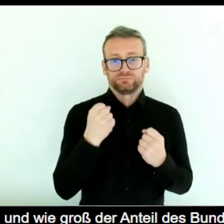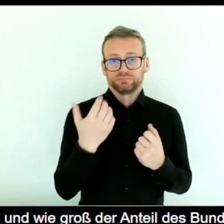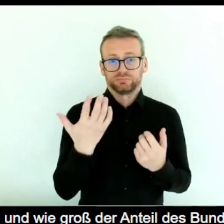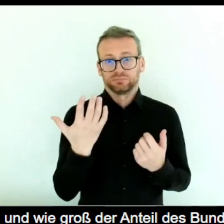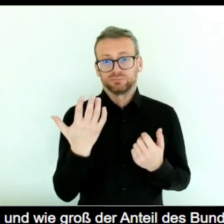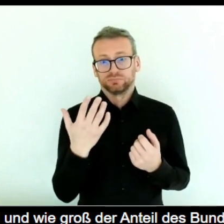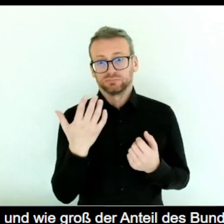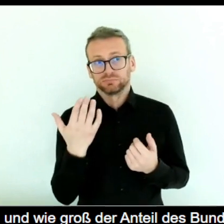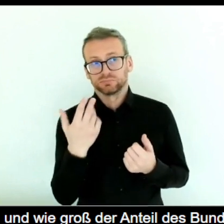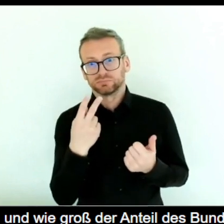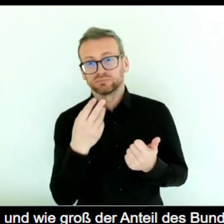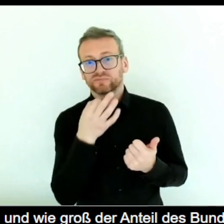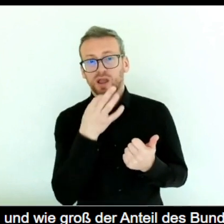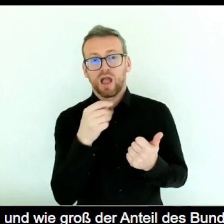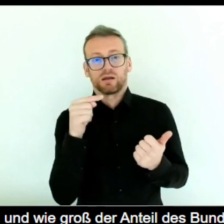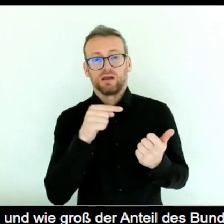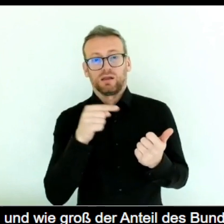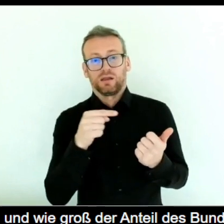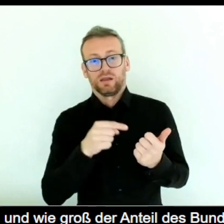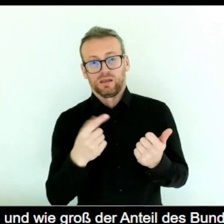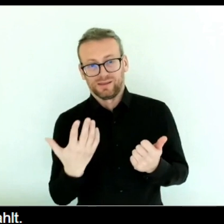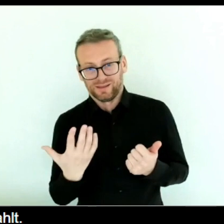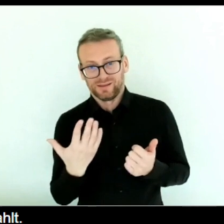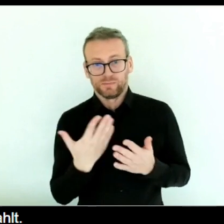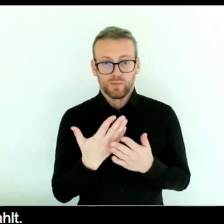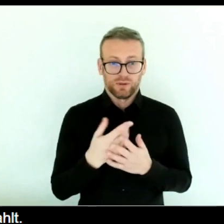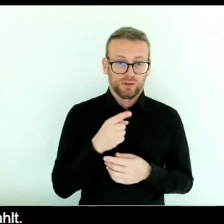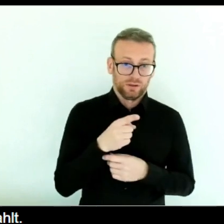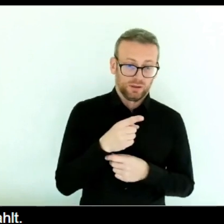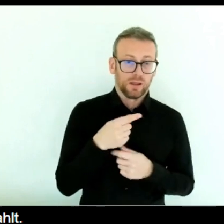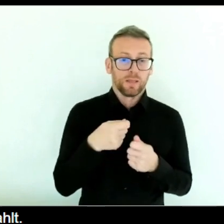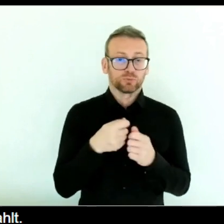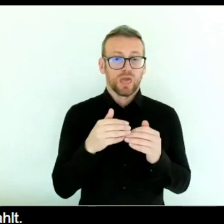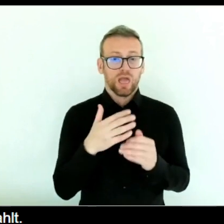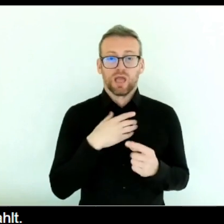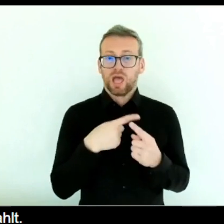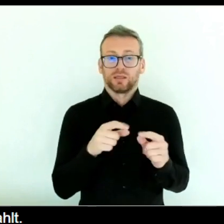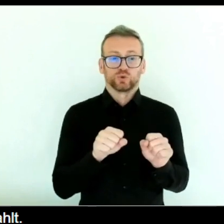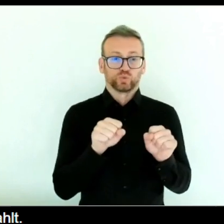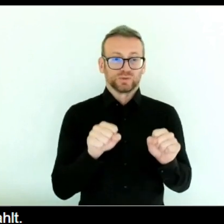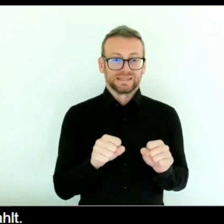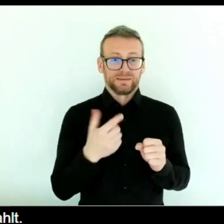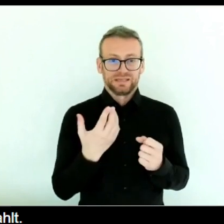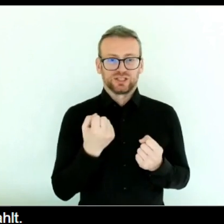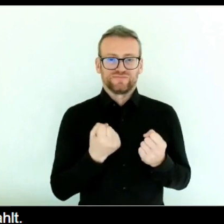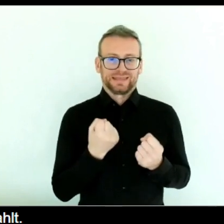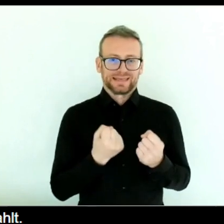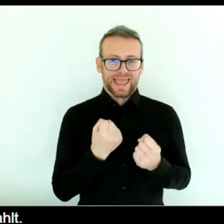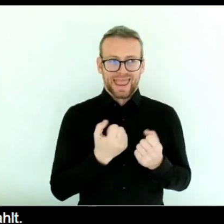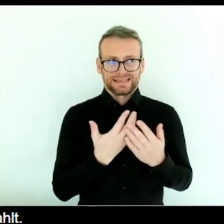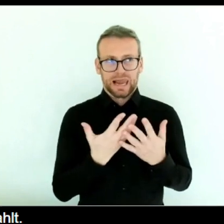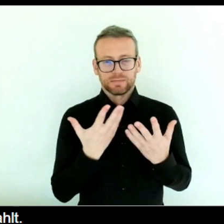Ministerien, die alle tankiert sind, gemeinsam in einer Arbeitsgruppe auf den Weg, das so schnell wie möglich klarzuziehen.